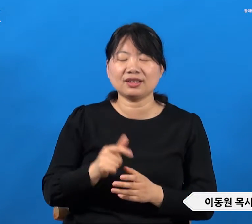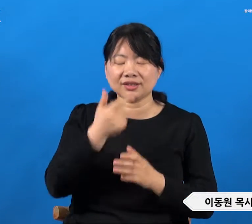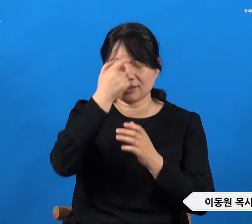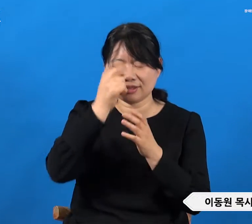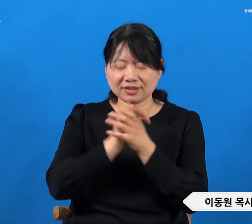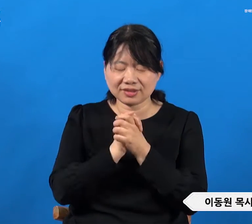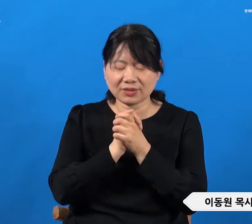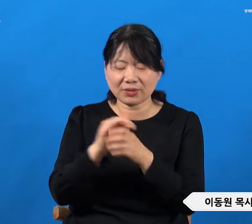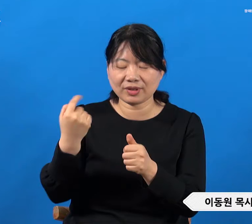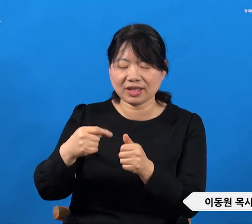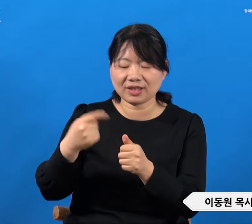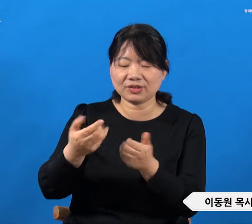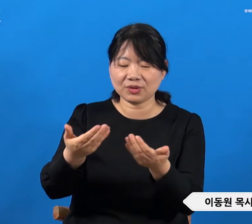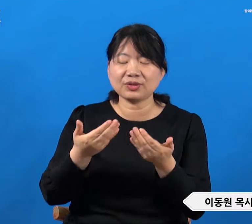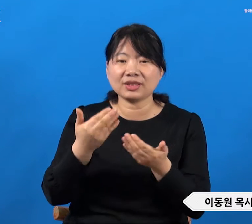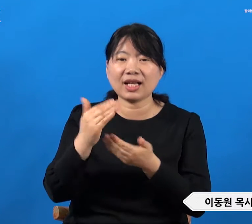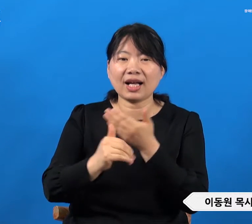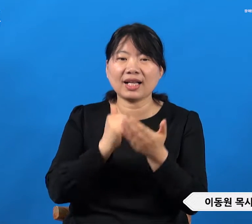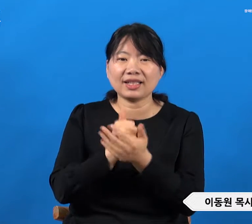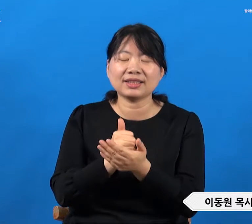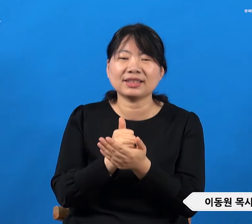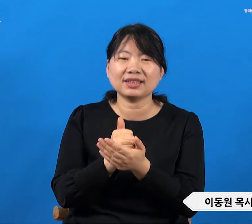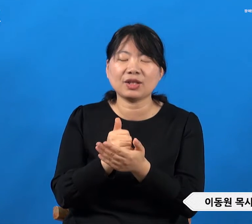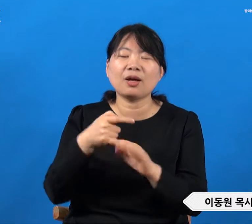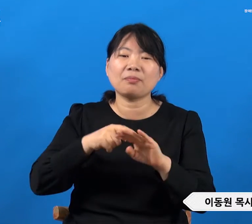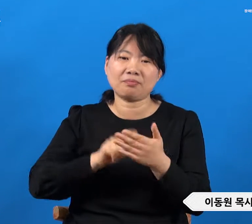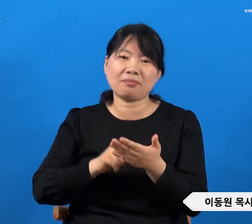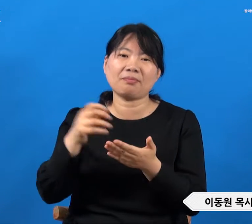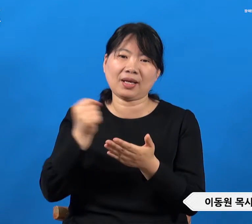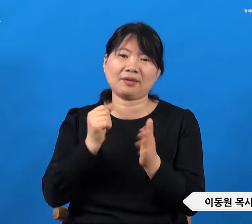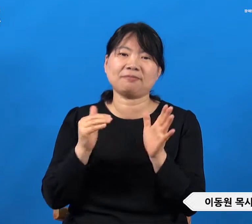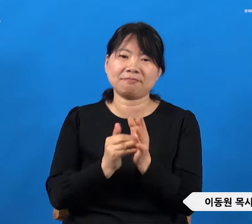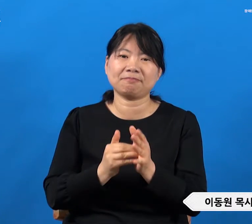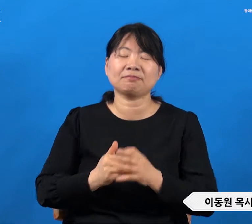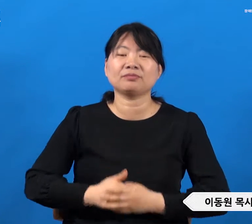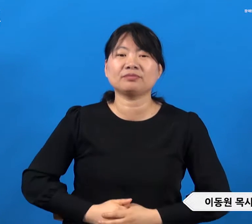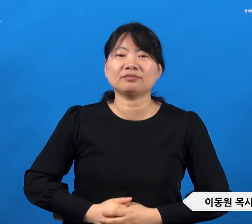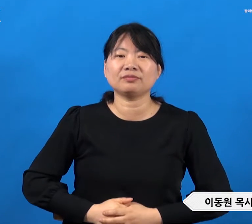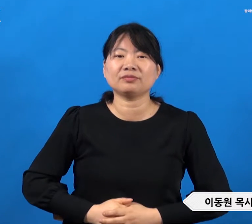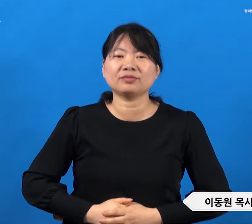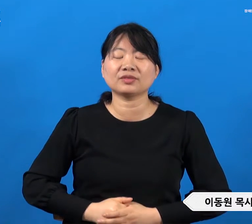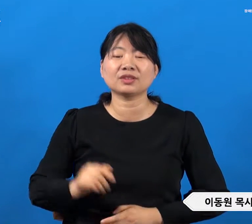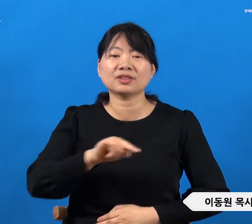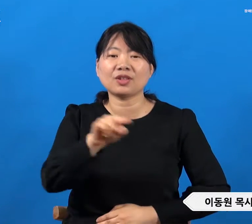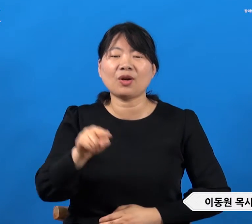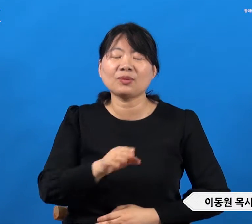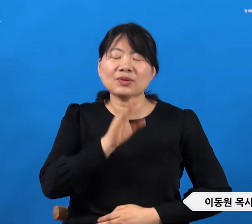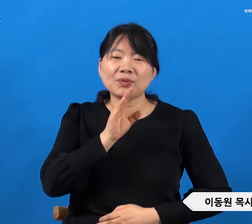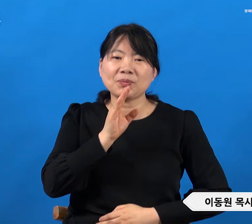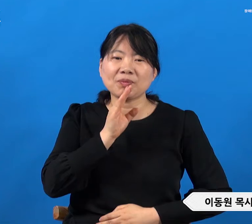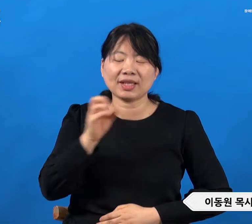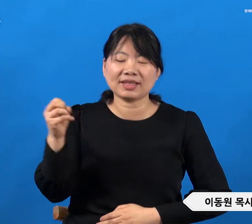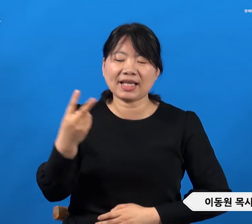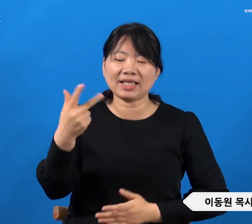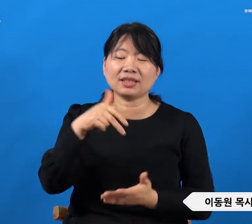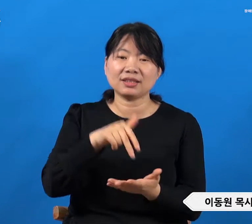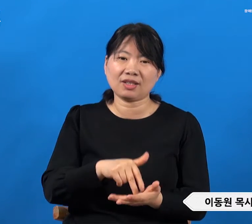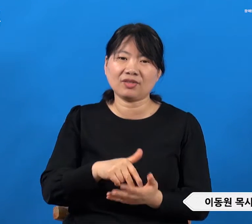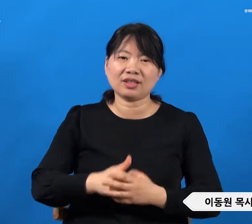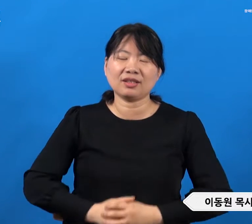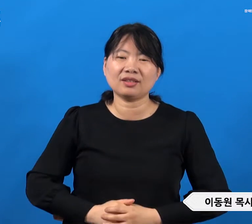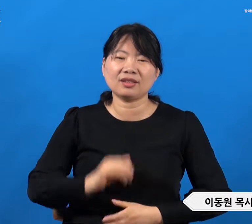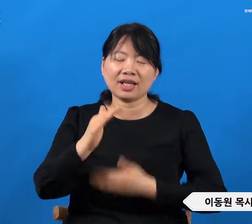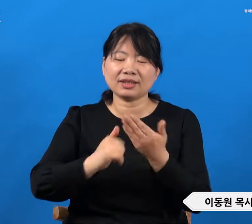그 기도를 가르쳐 주신 하나님의 마음인 것입니다. 여러분, 정말 다시